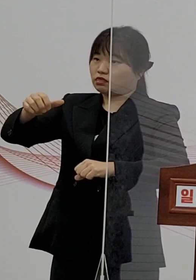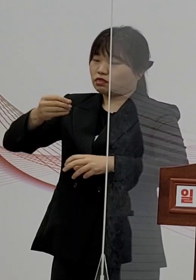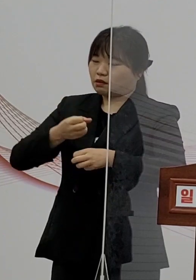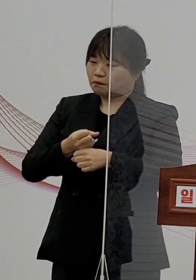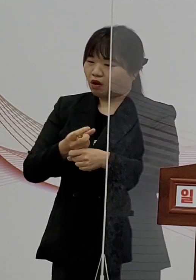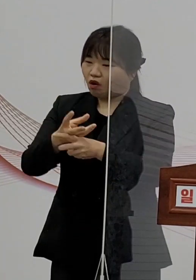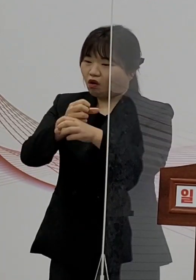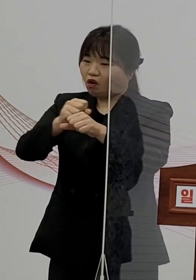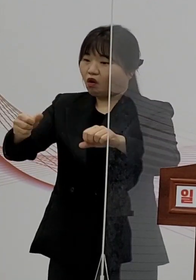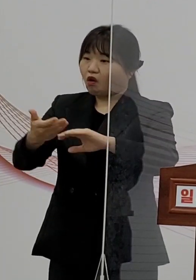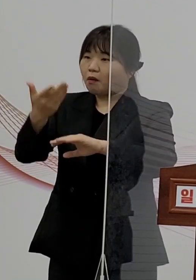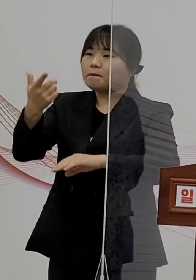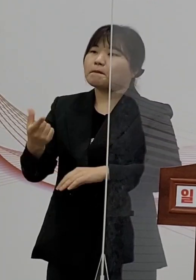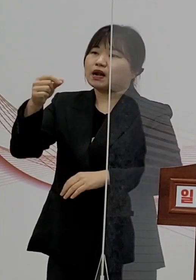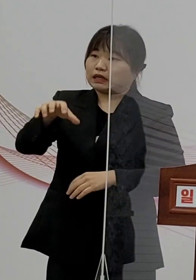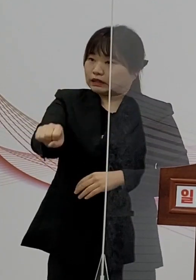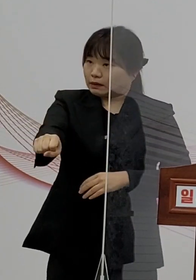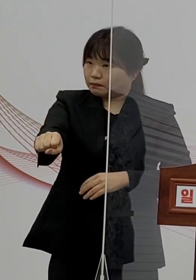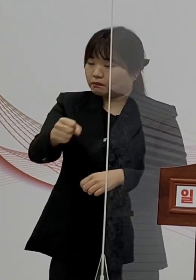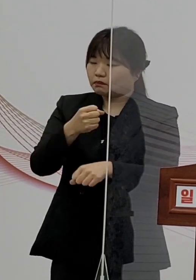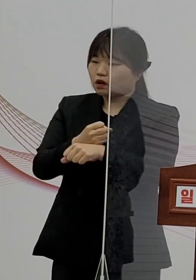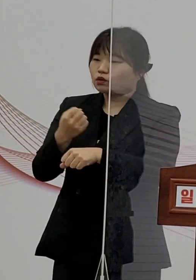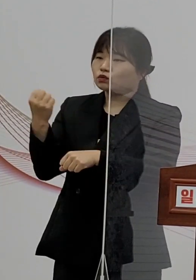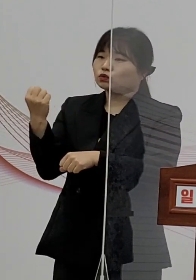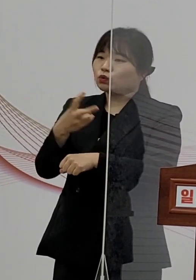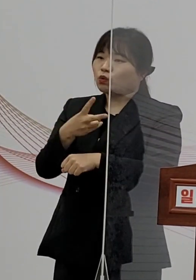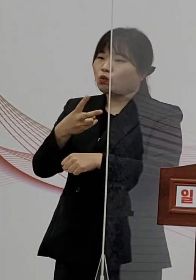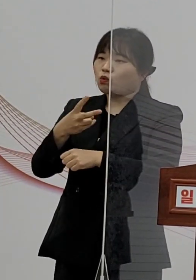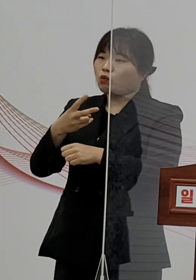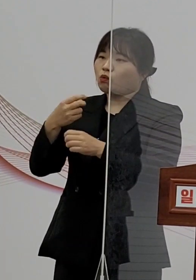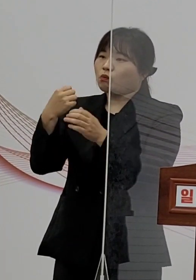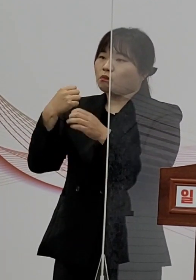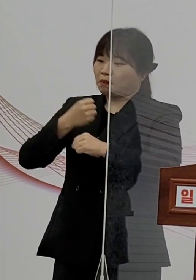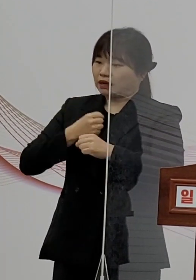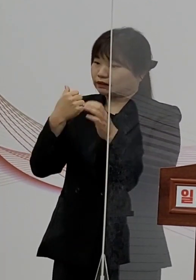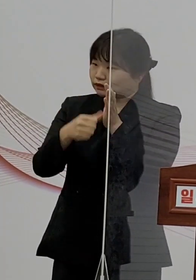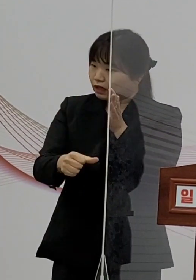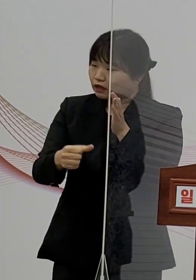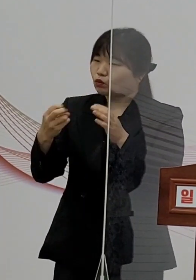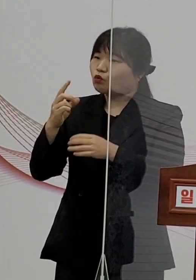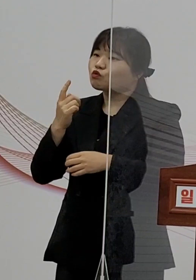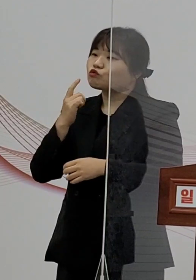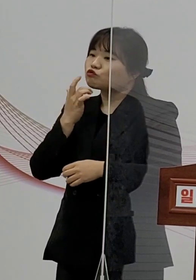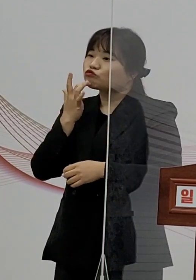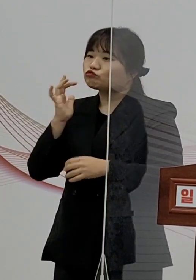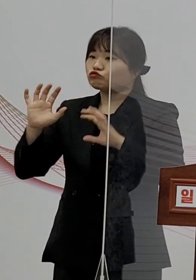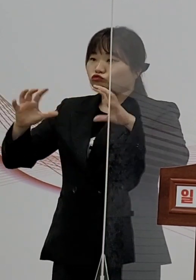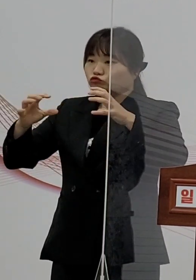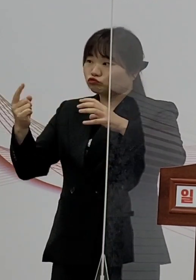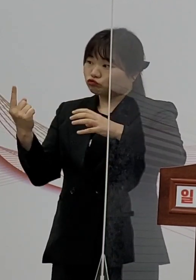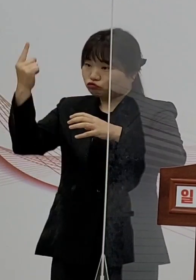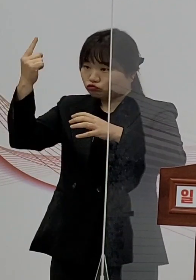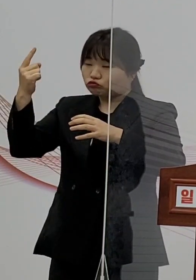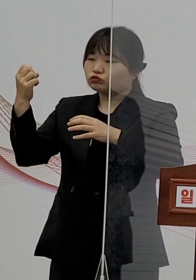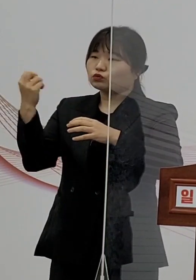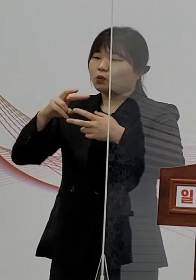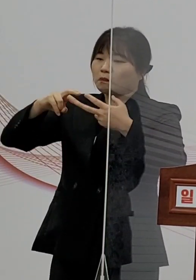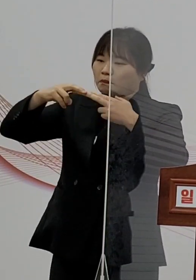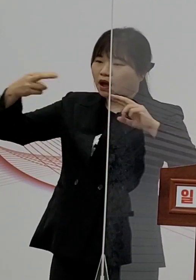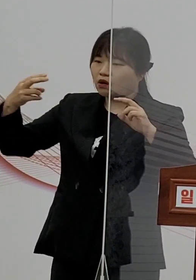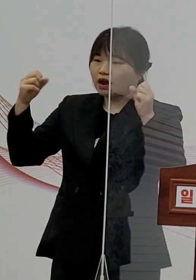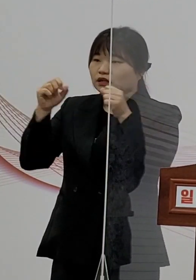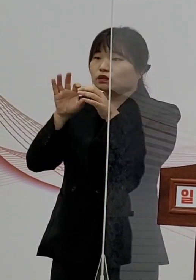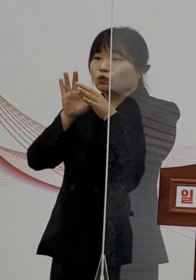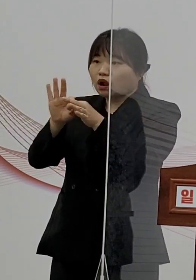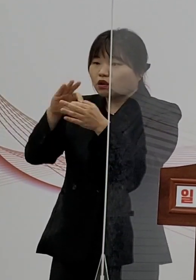추진하고 방산기업, 우주항공기업, 나노반도체, 그리고 바이오 헬스 관련 기업을